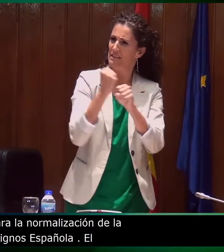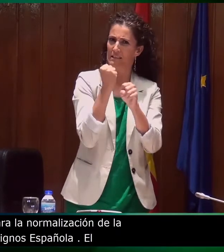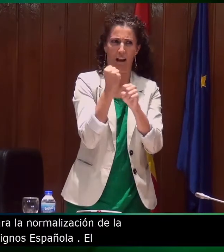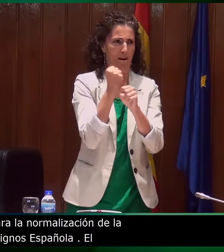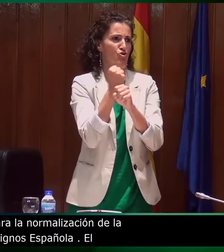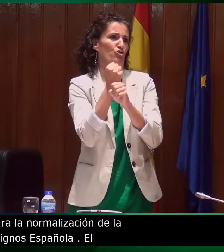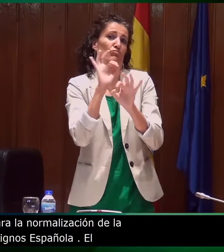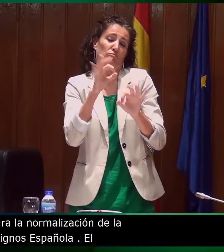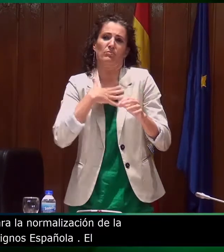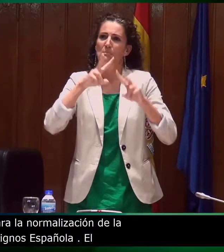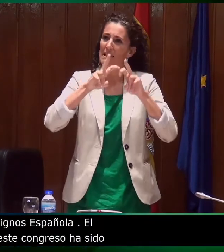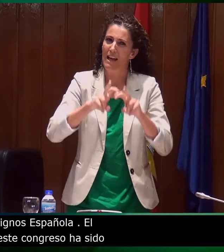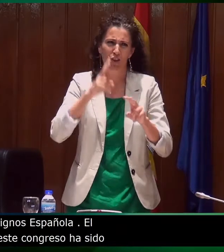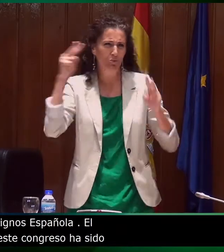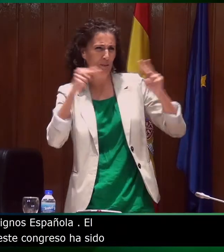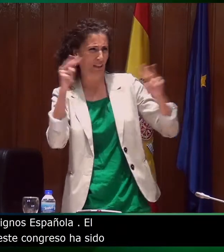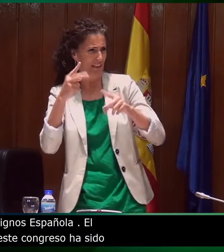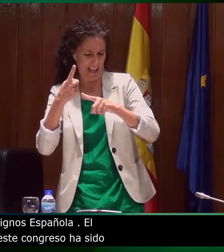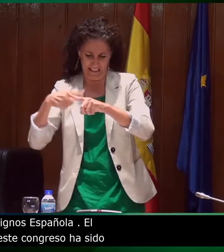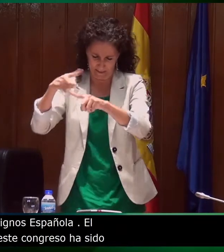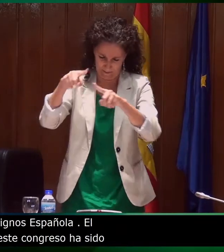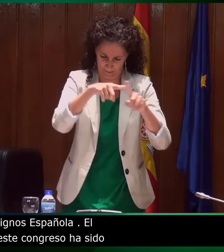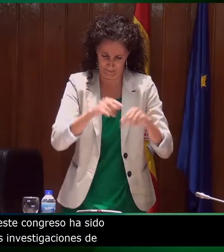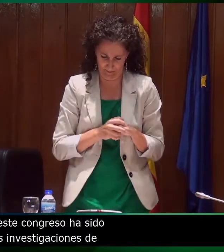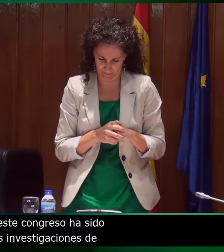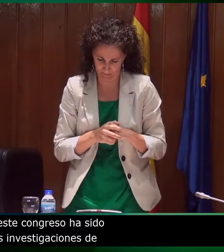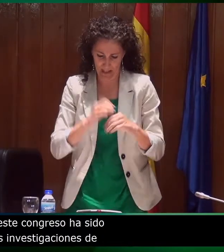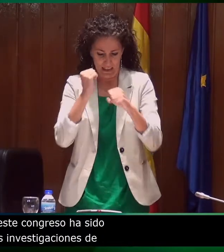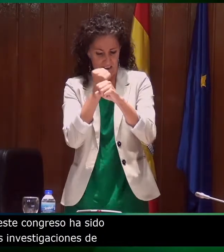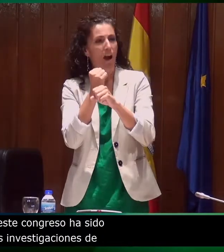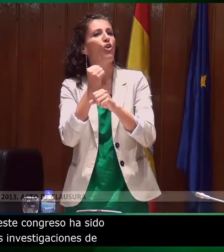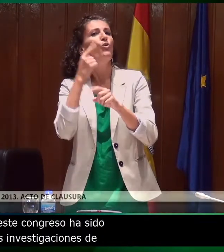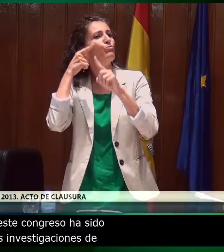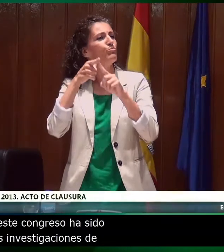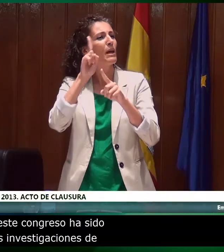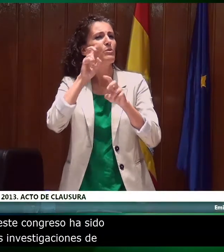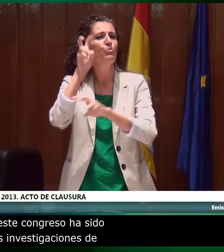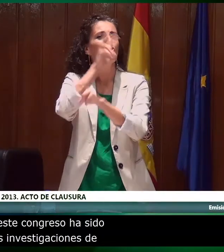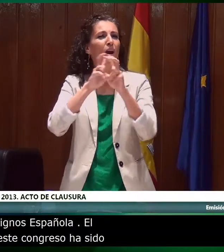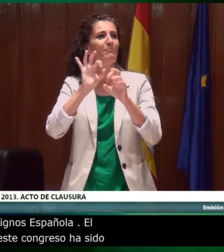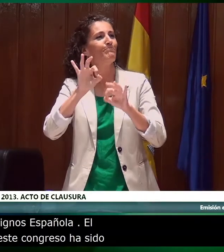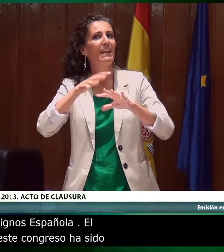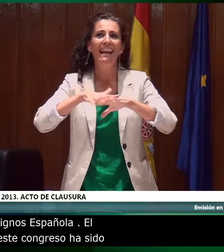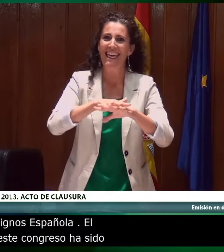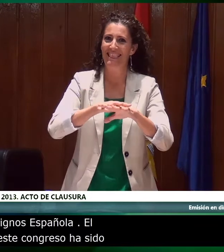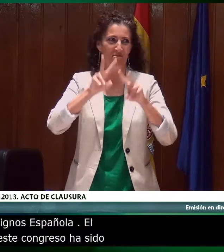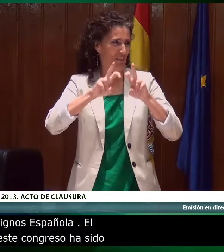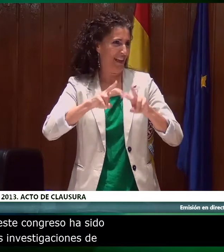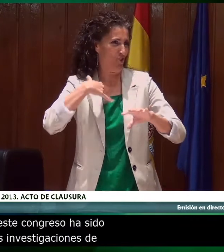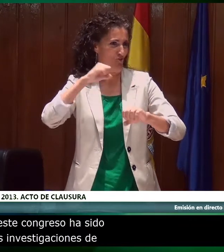difundir las diferentes trabajos de investigación con las diferentes perspectivas que aquí se han mostrado buscando